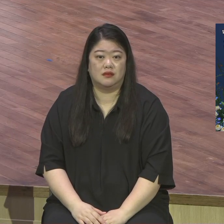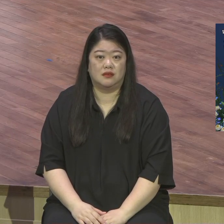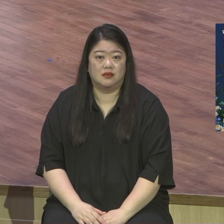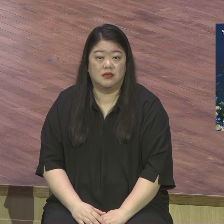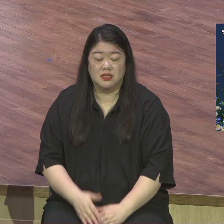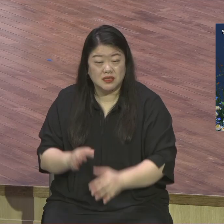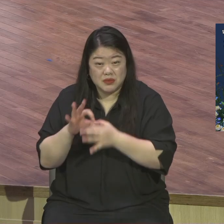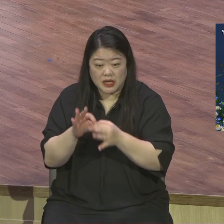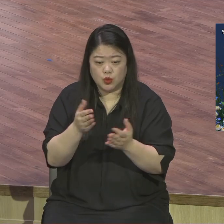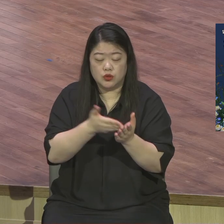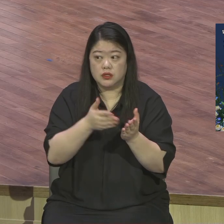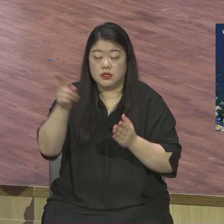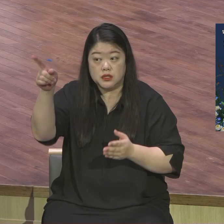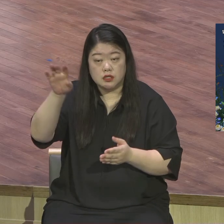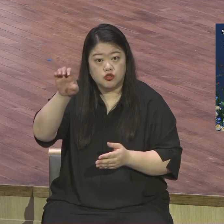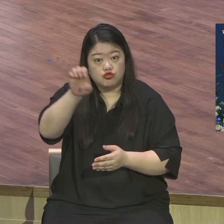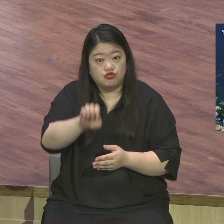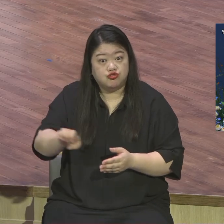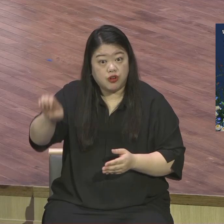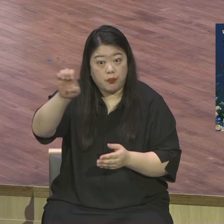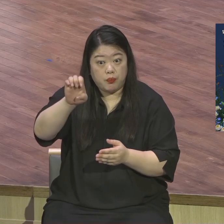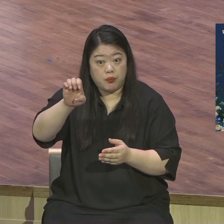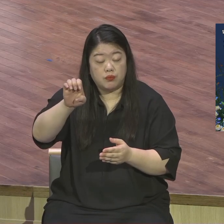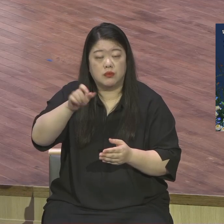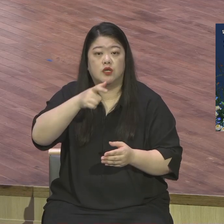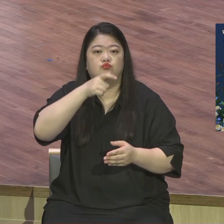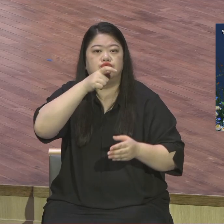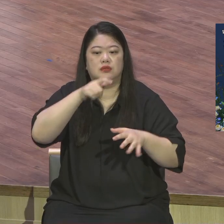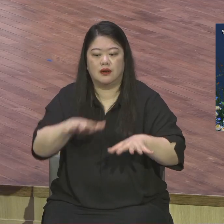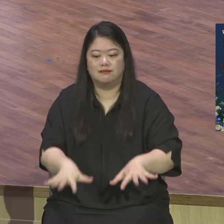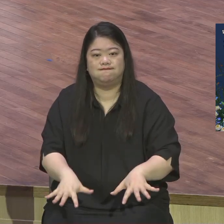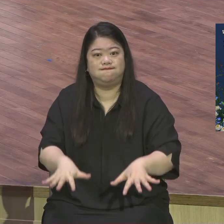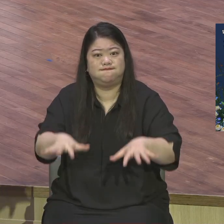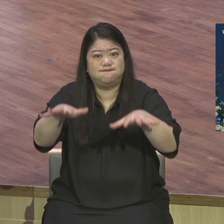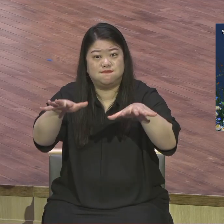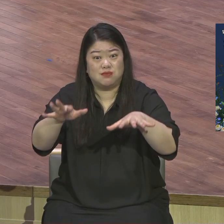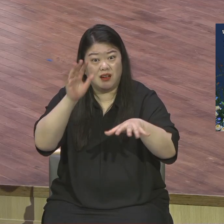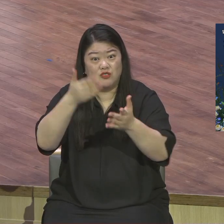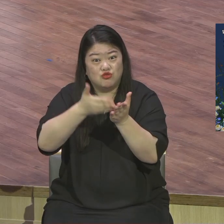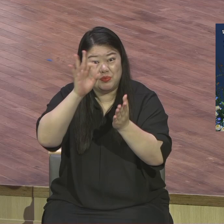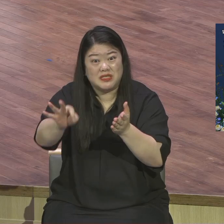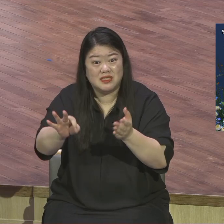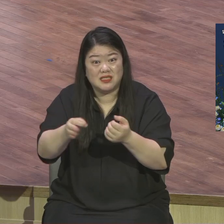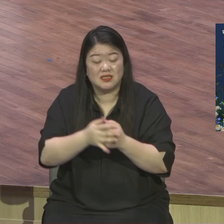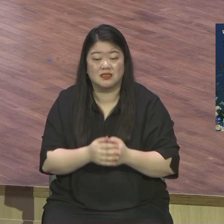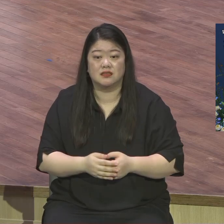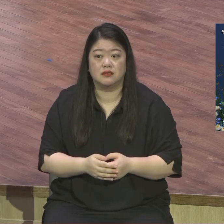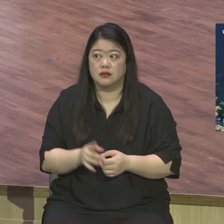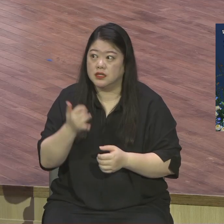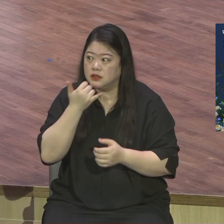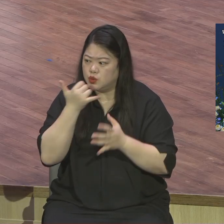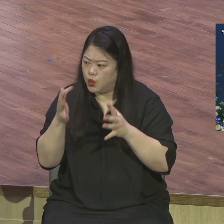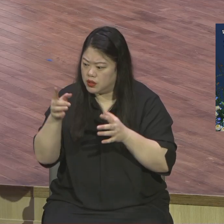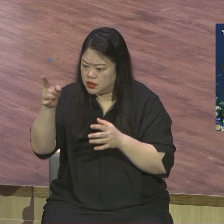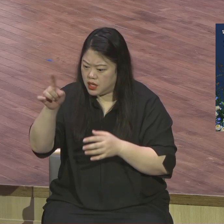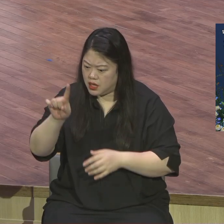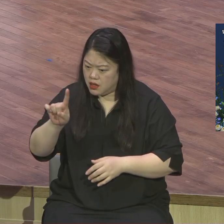계속 나잖아요 유럽에 지금 대홍수가 났던 독일에 맴도 백미심이 죽었어